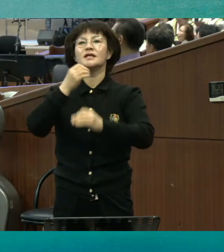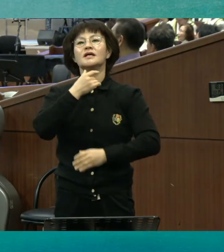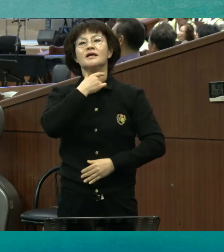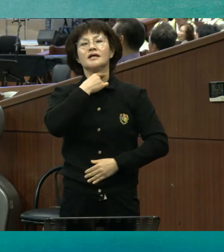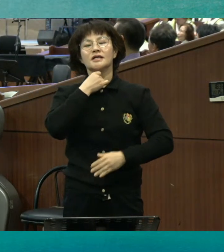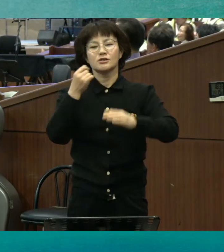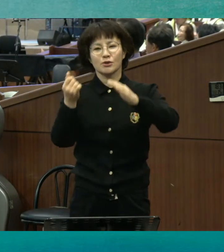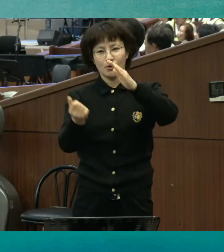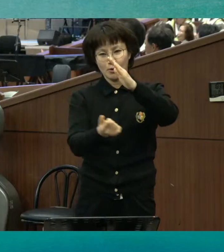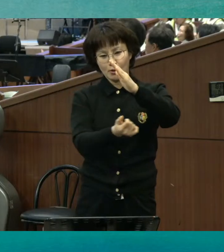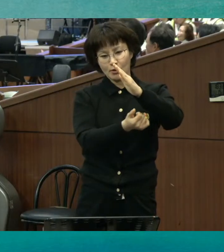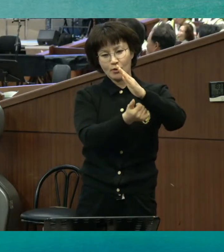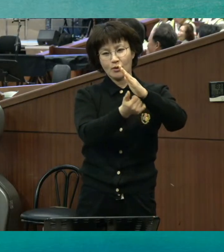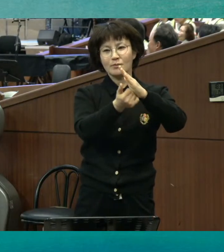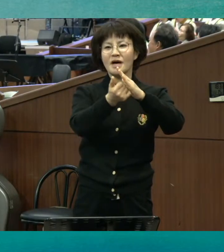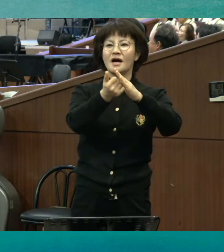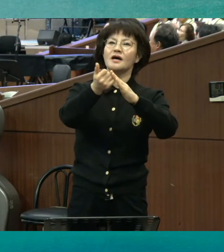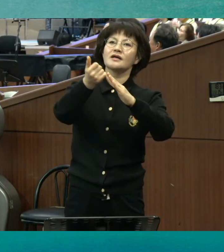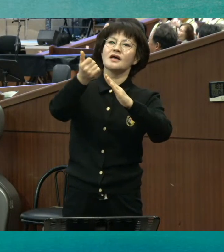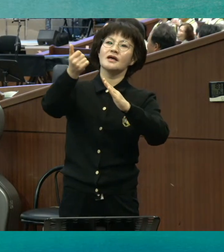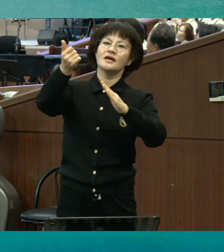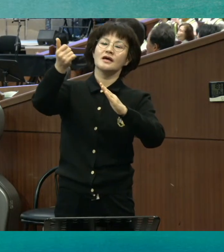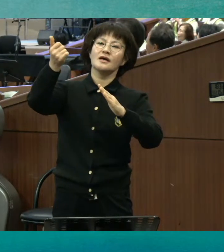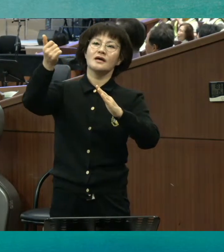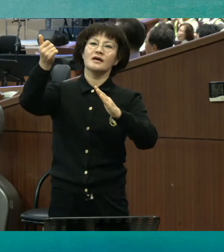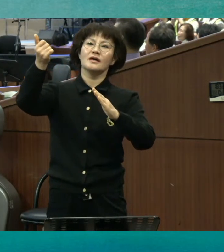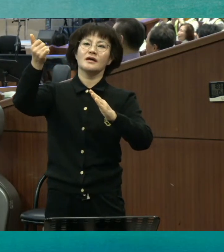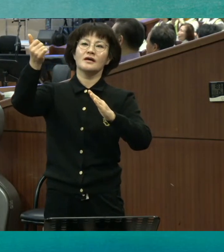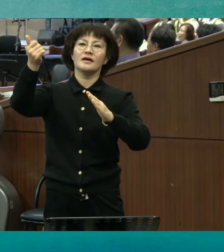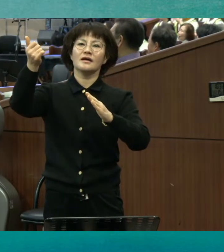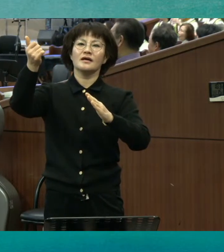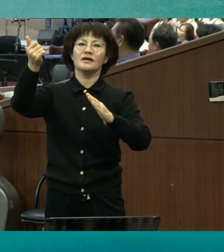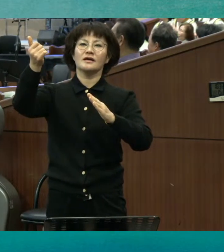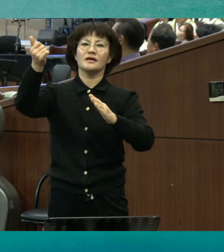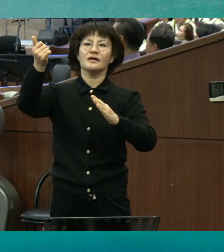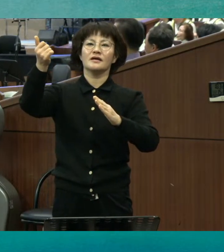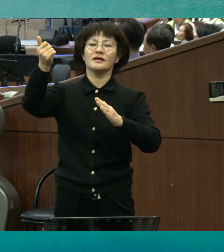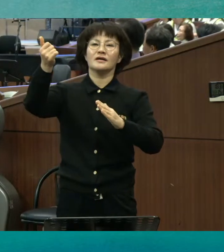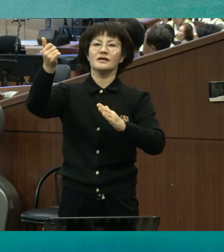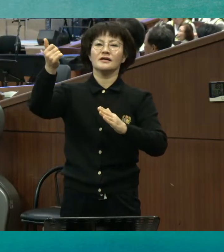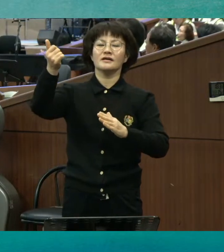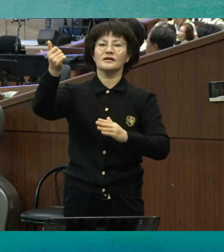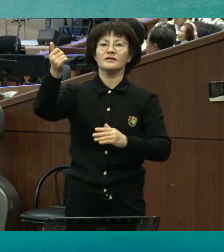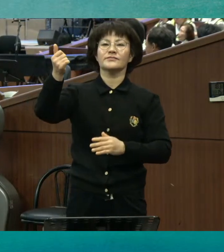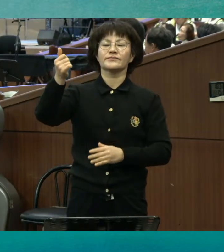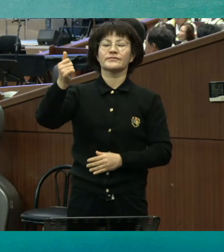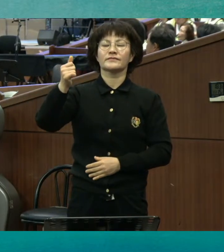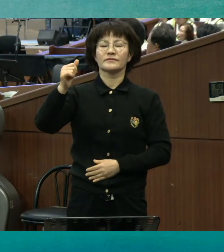보기를 소망해